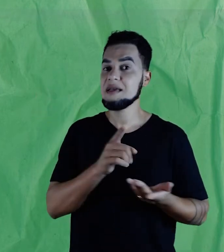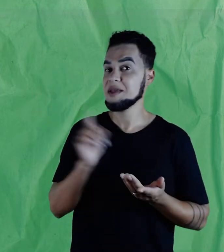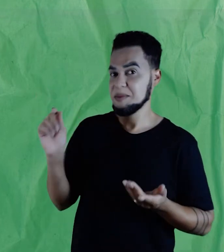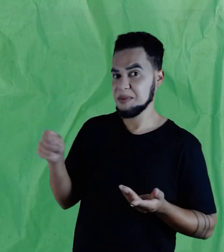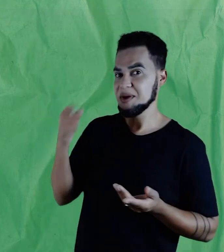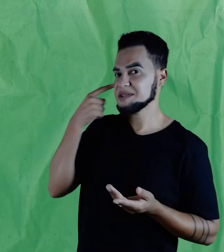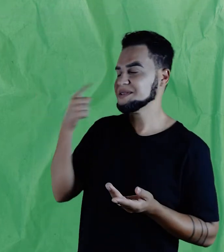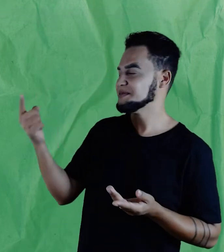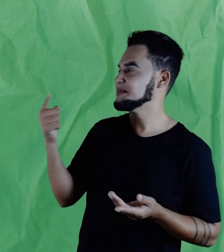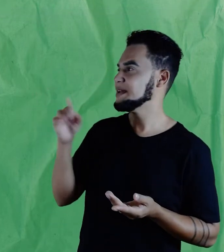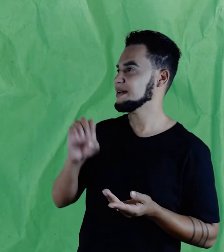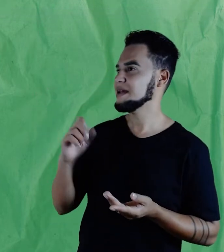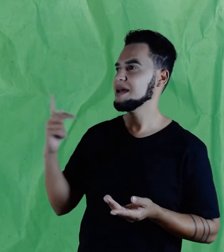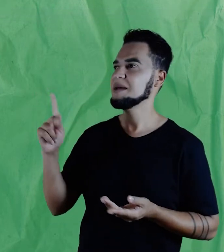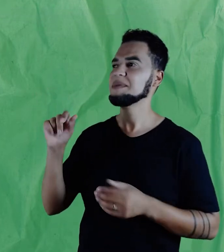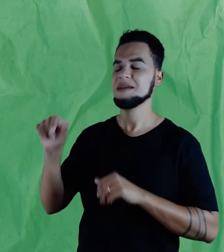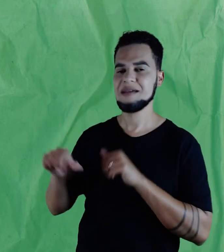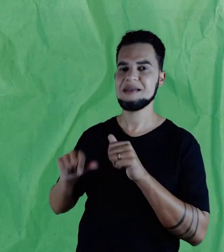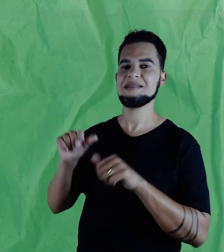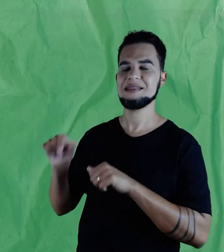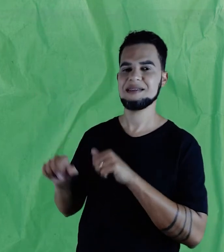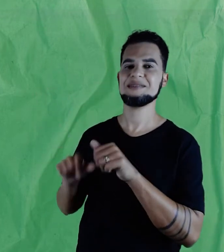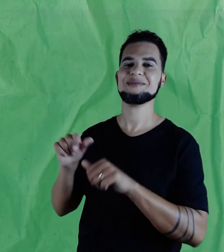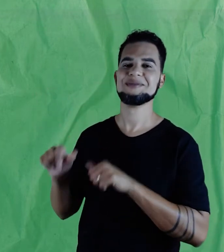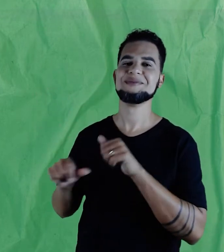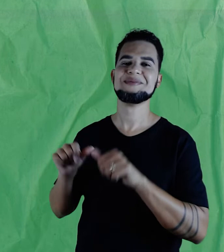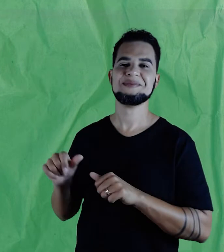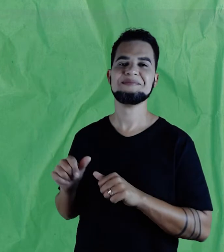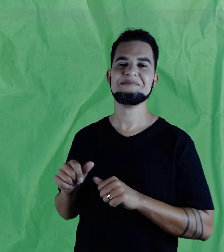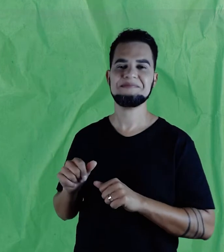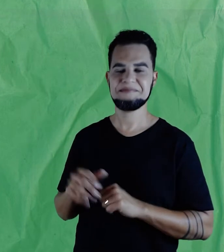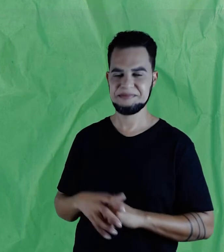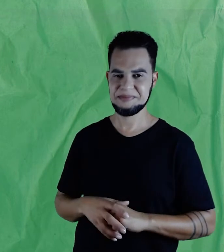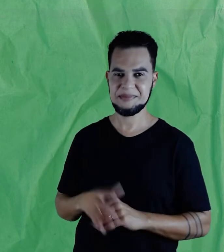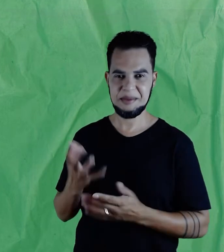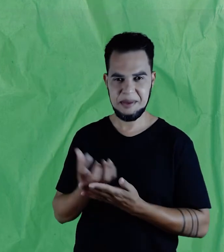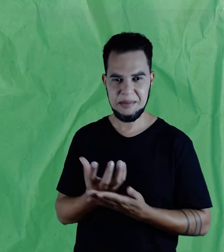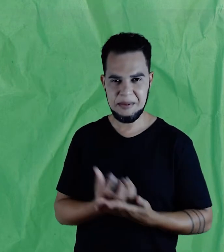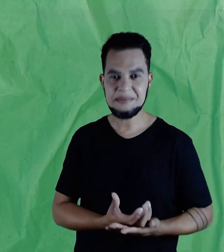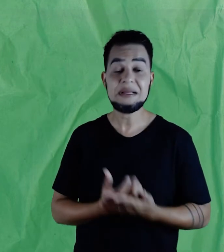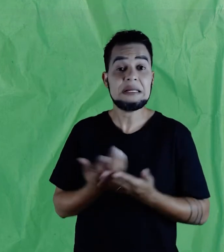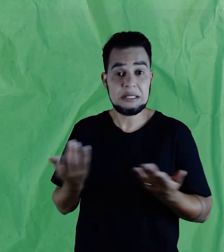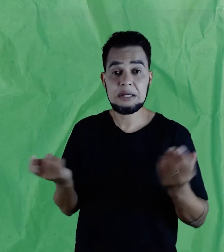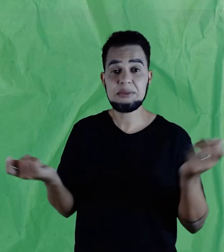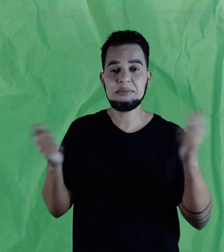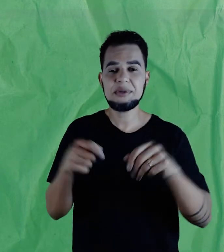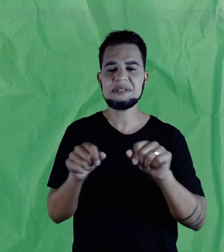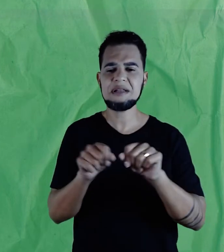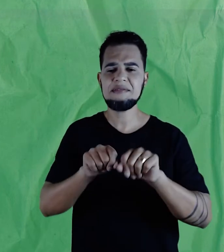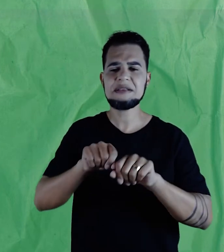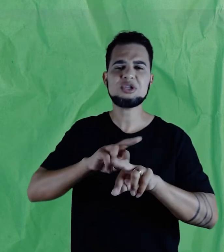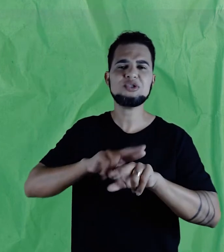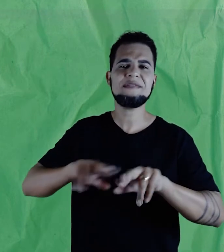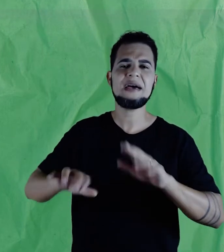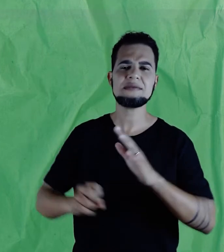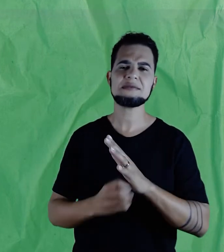app renderizou perfeitamente o cadastro. Tá? Então aqui a gente poderia estar fazendo